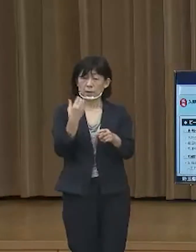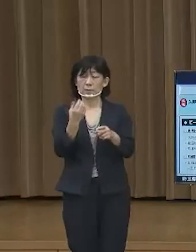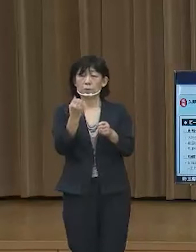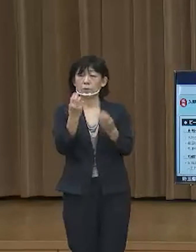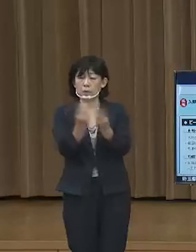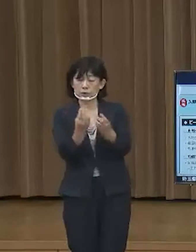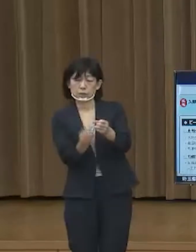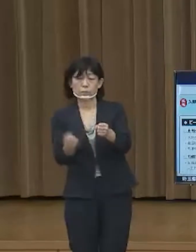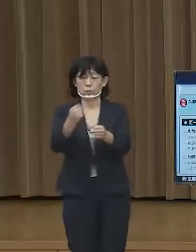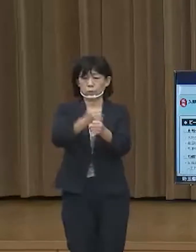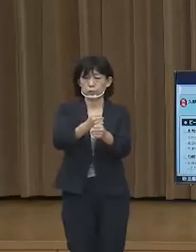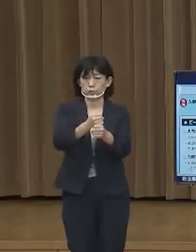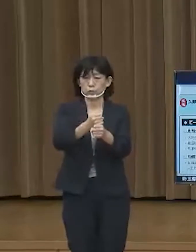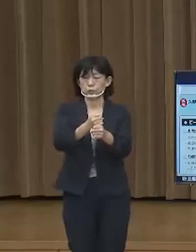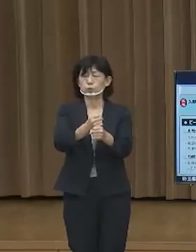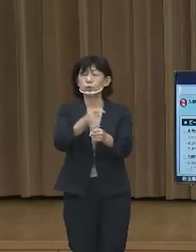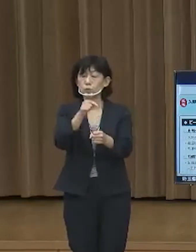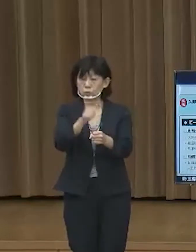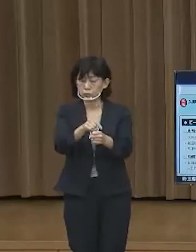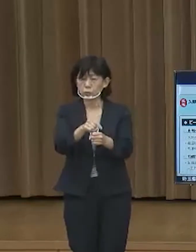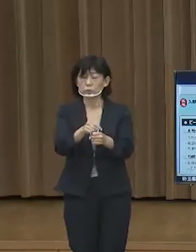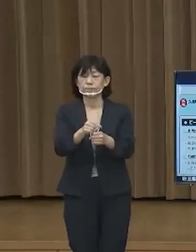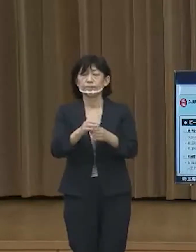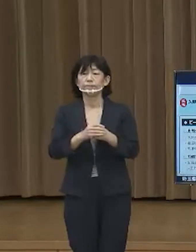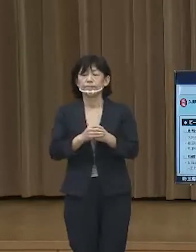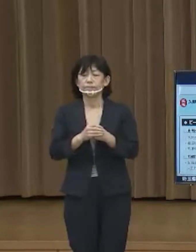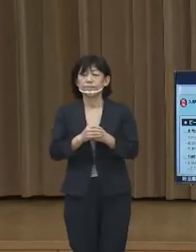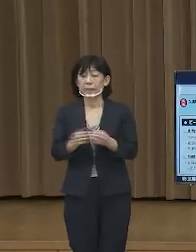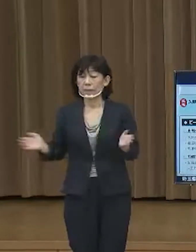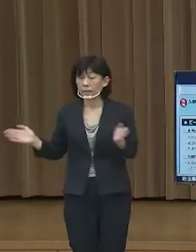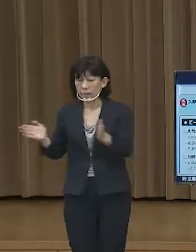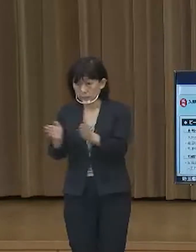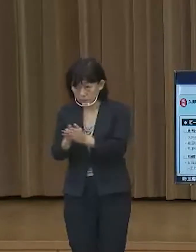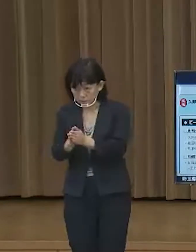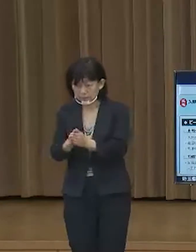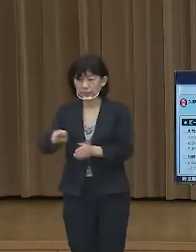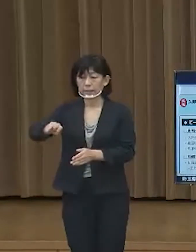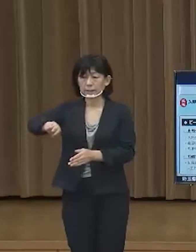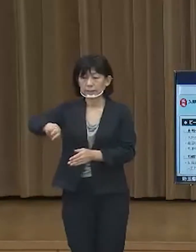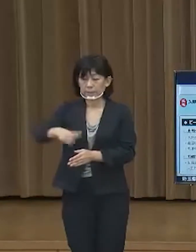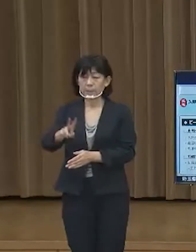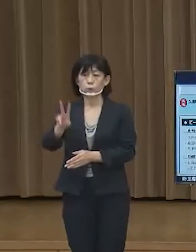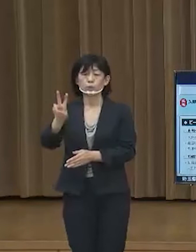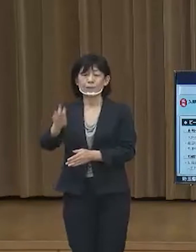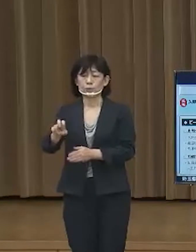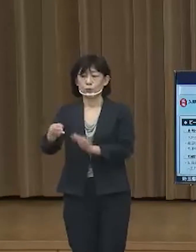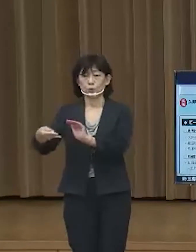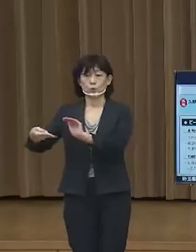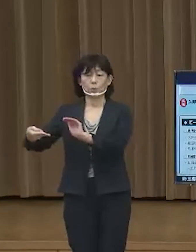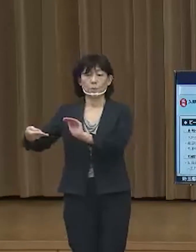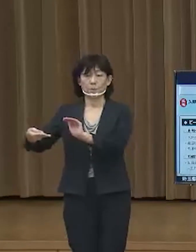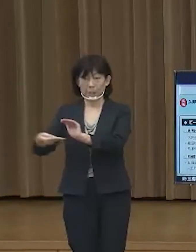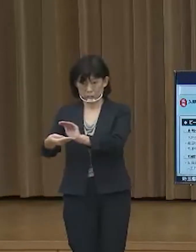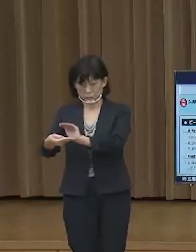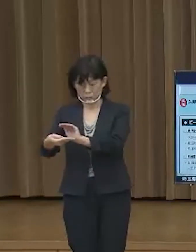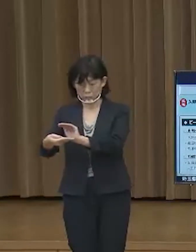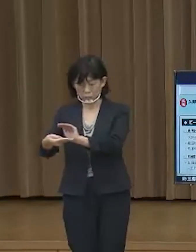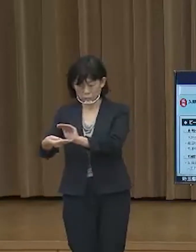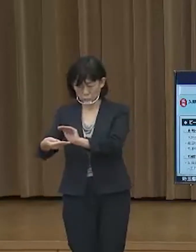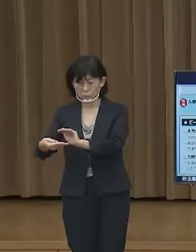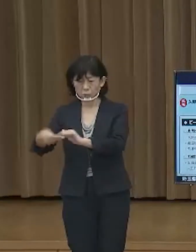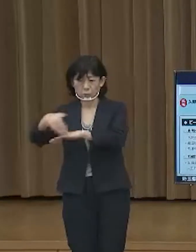105床の配分を想定しており、今回は合計で320床の予定をし